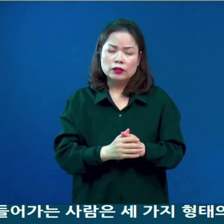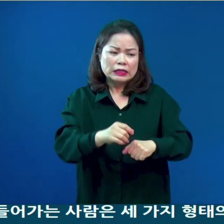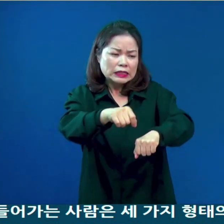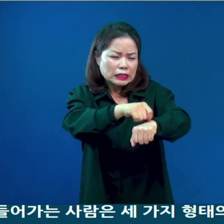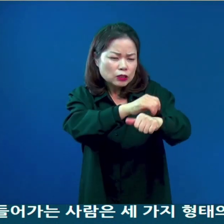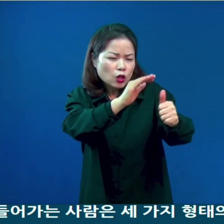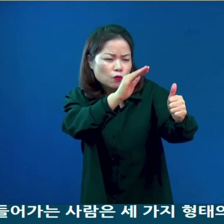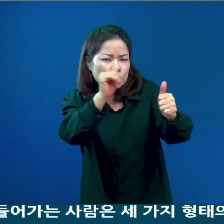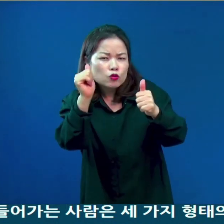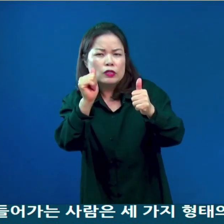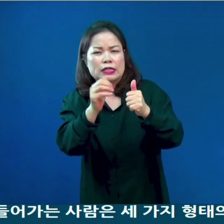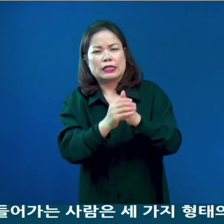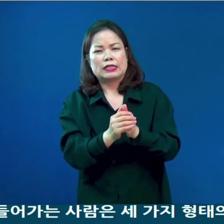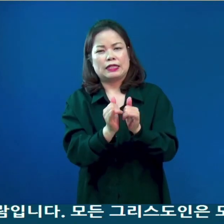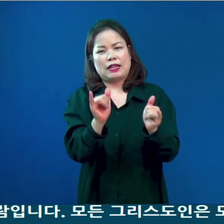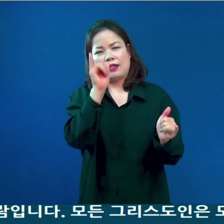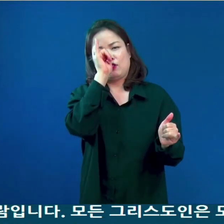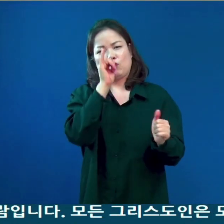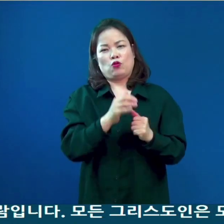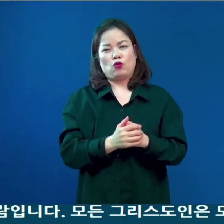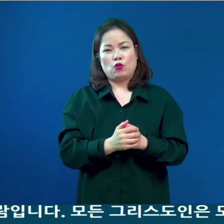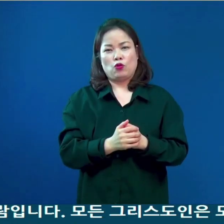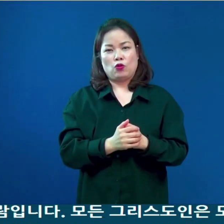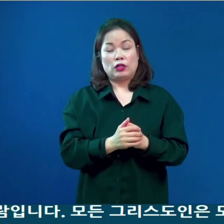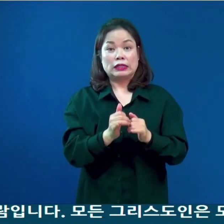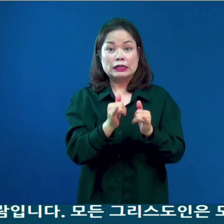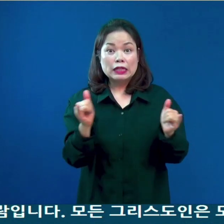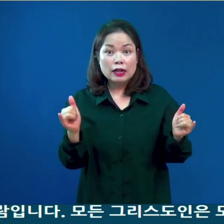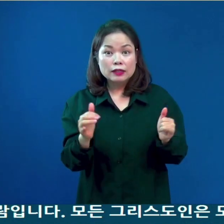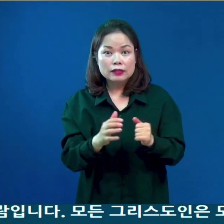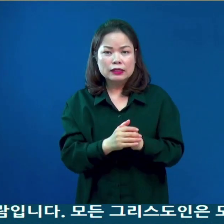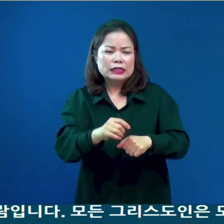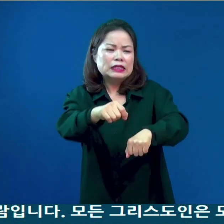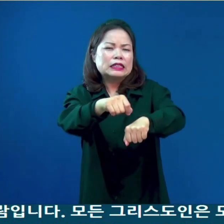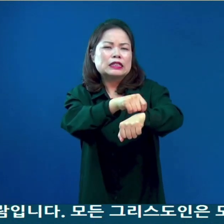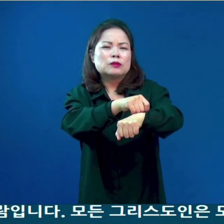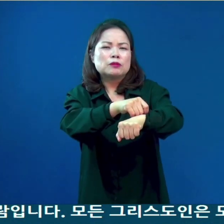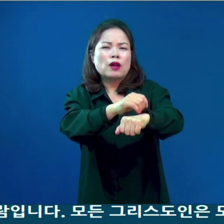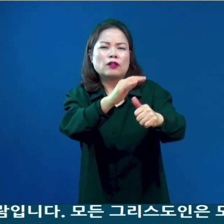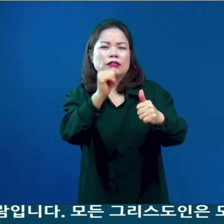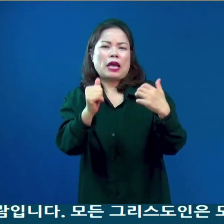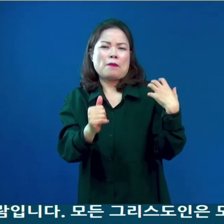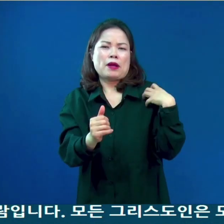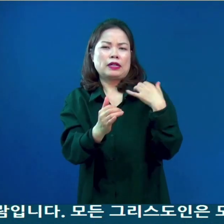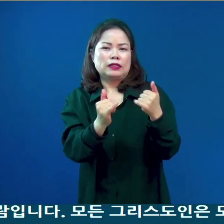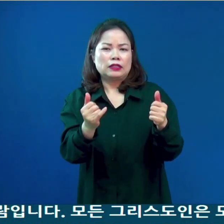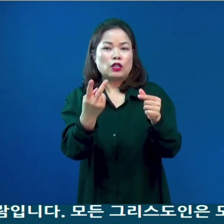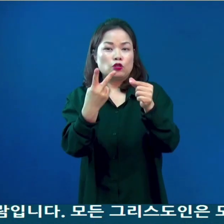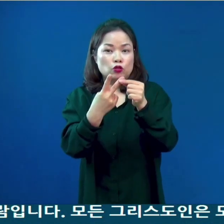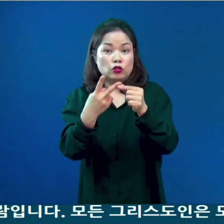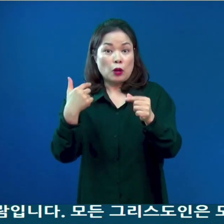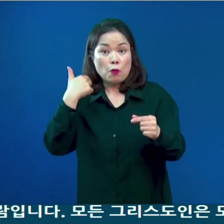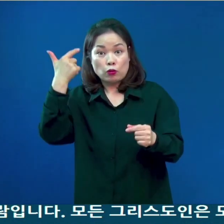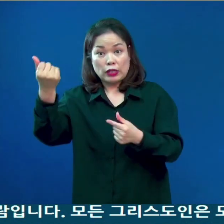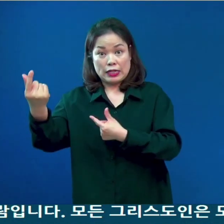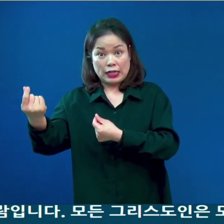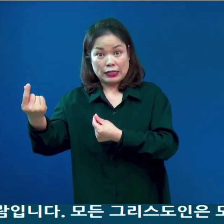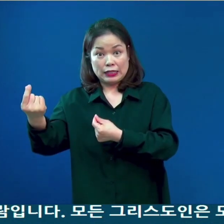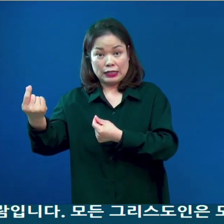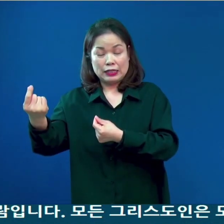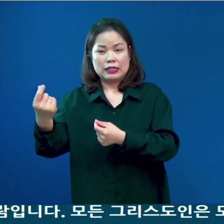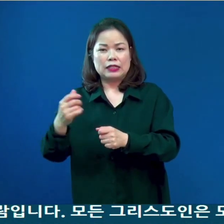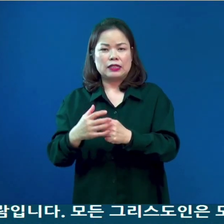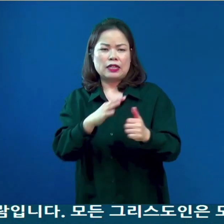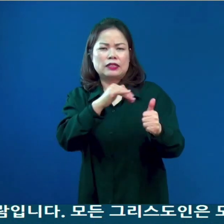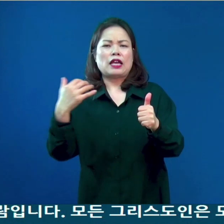특별하게 부름을 받은 자들이 있습니다. 그 자들이 바로 특별한 사명을 갖고 있는 사람들입니다. 저 같은 사람이죠. 이 사명